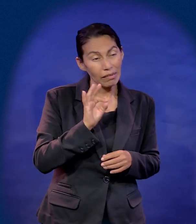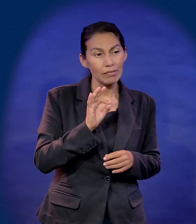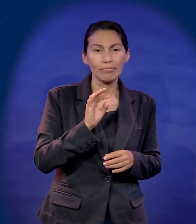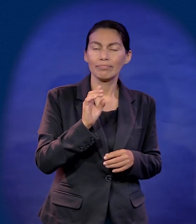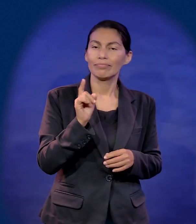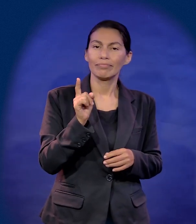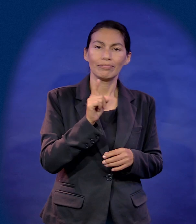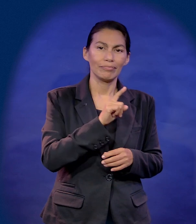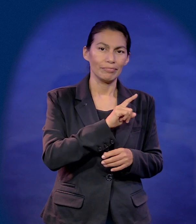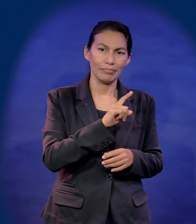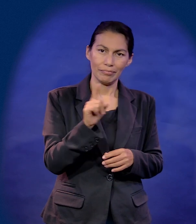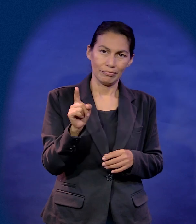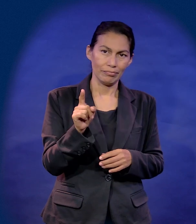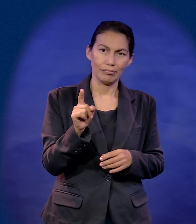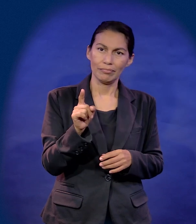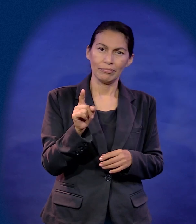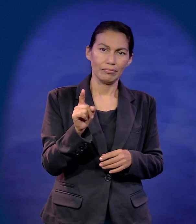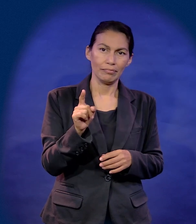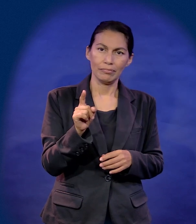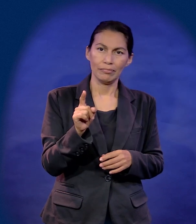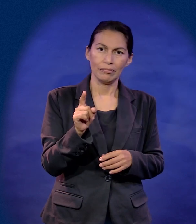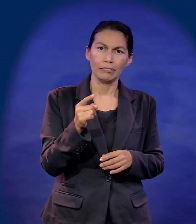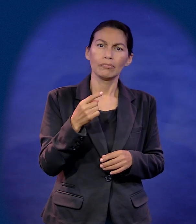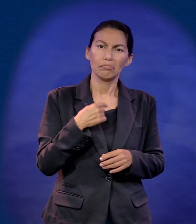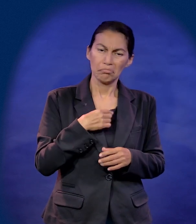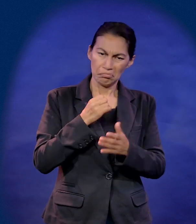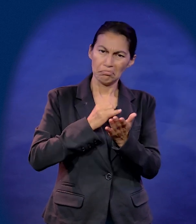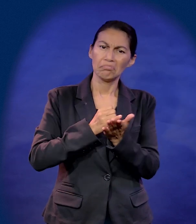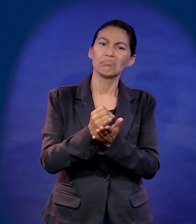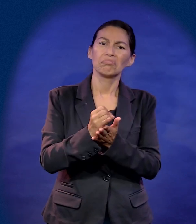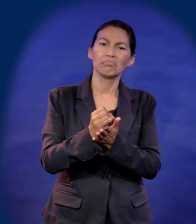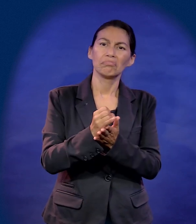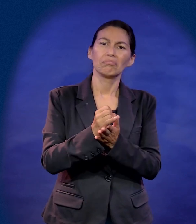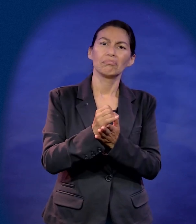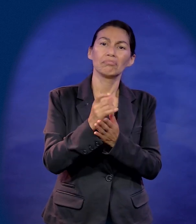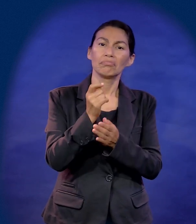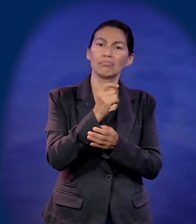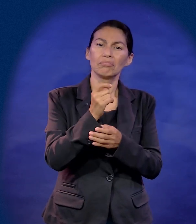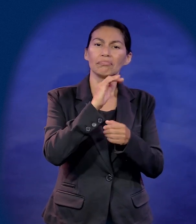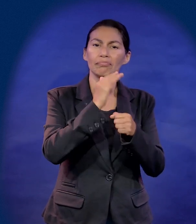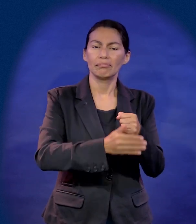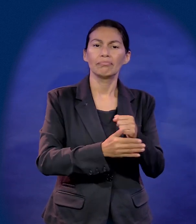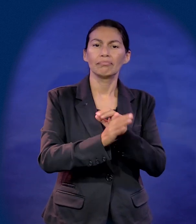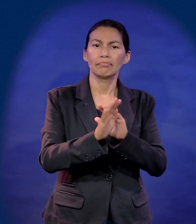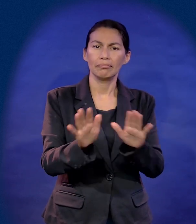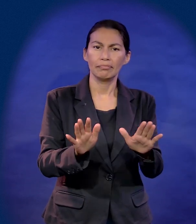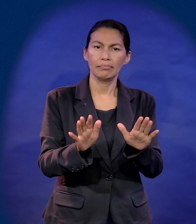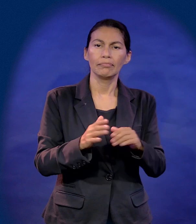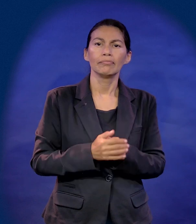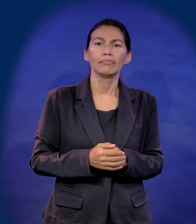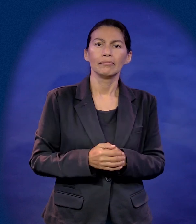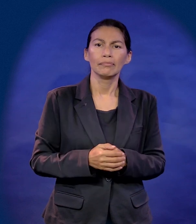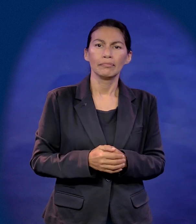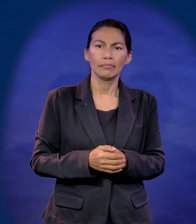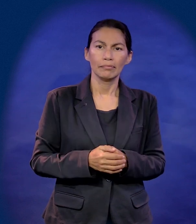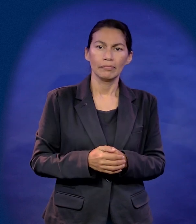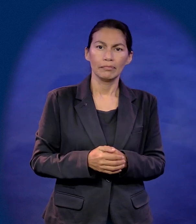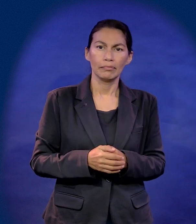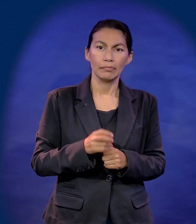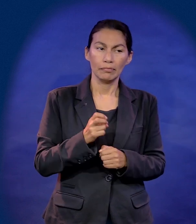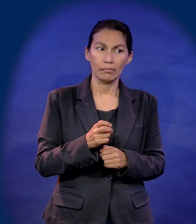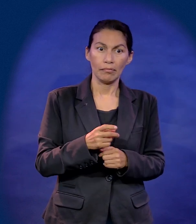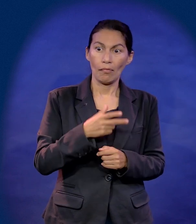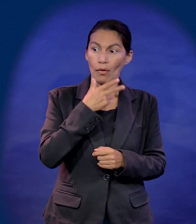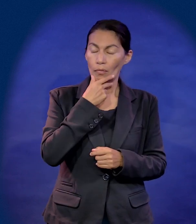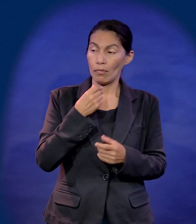¿verdad? He pensado que quizá, a lo mejor. No, eso no va a funcionar. He decidido que nuestra relación